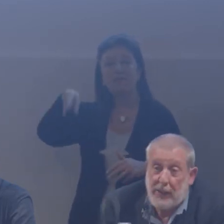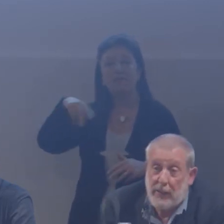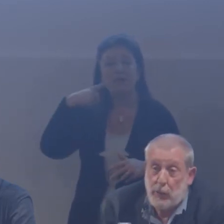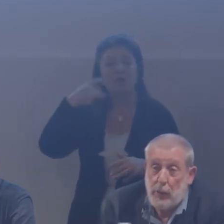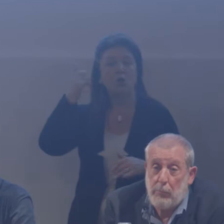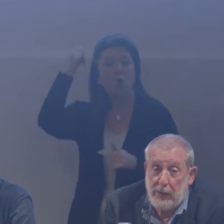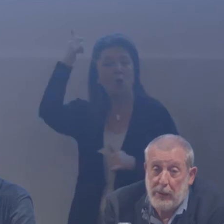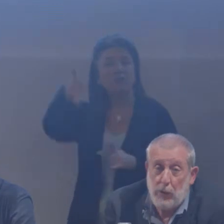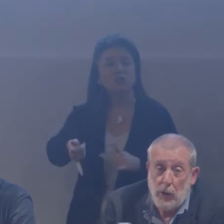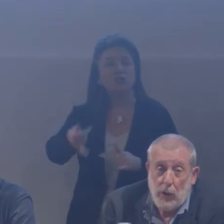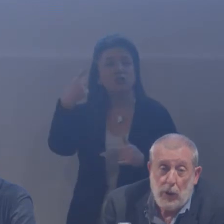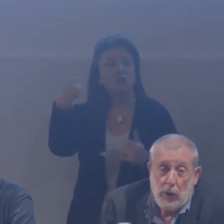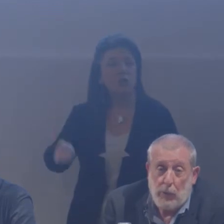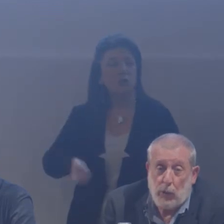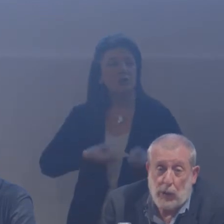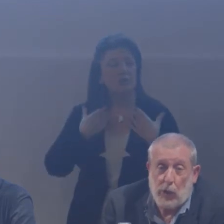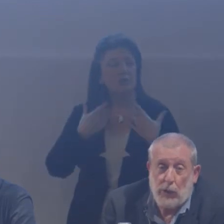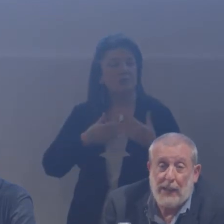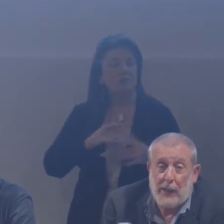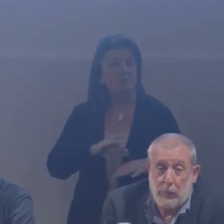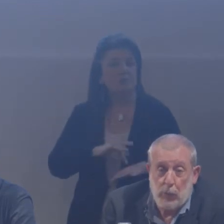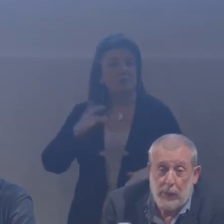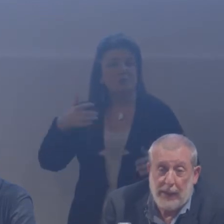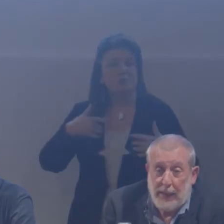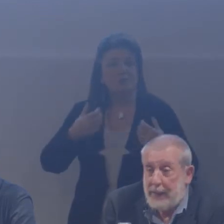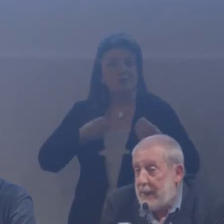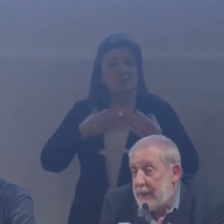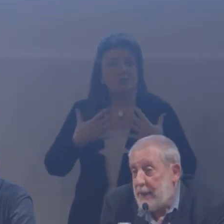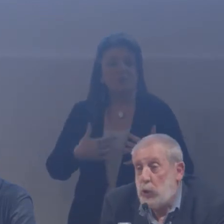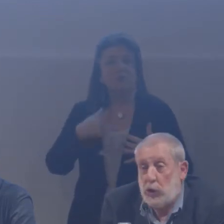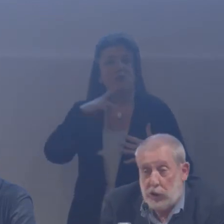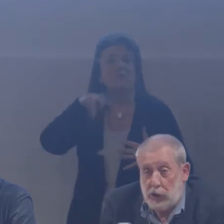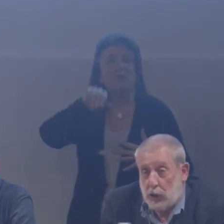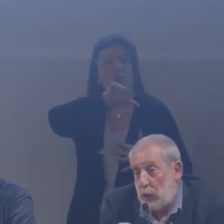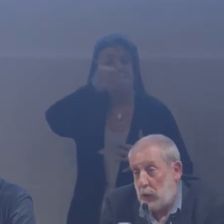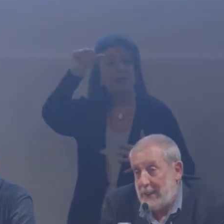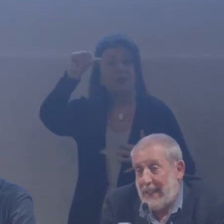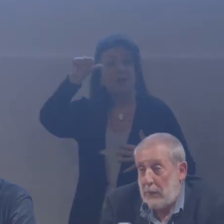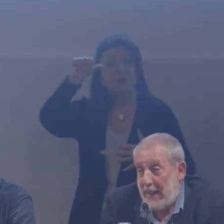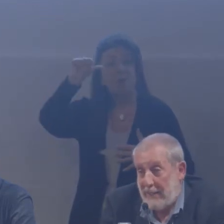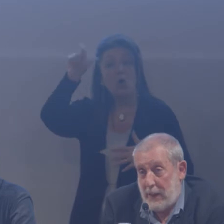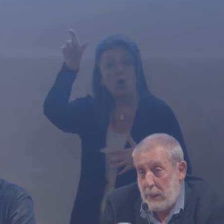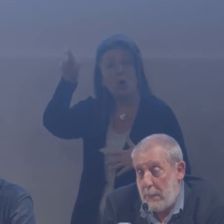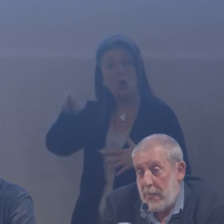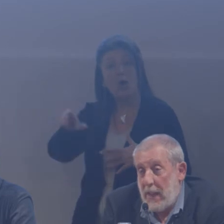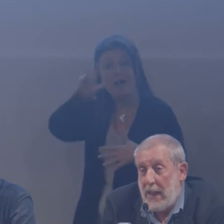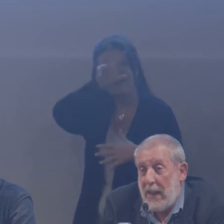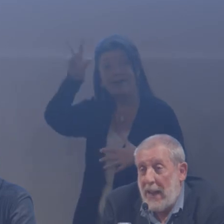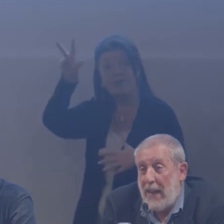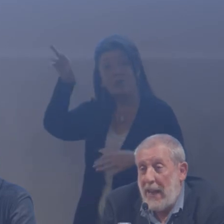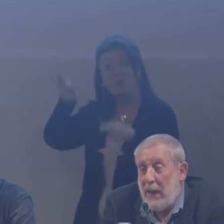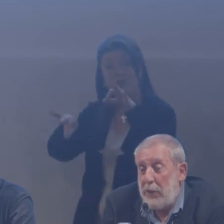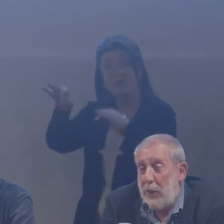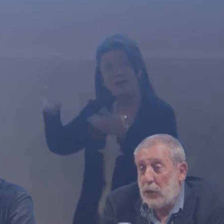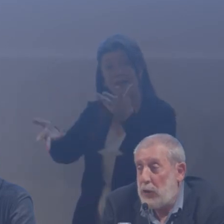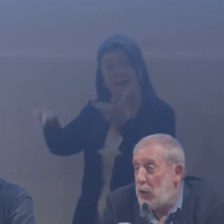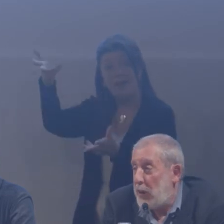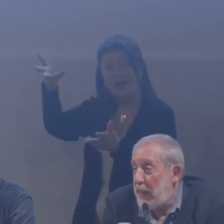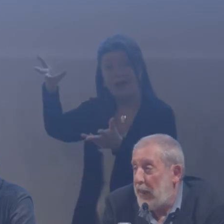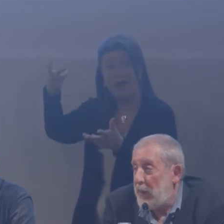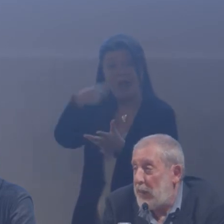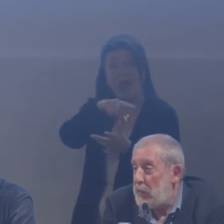Scaglione, perché fu il primo procuratore della Repubblica ucciso dalla mafia. E mi